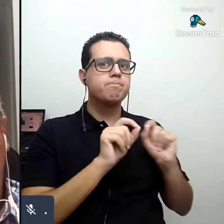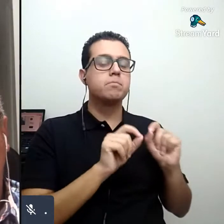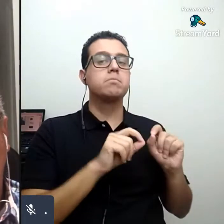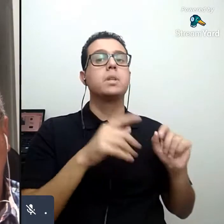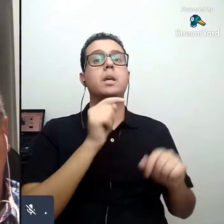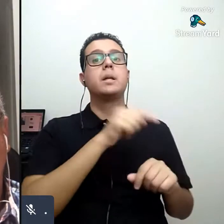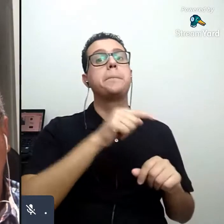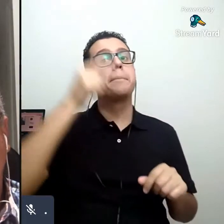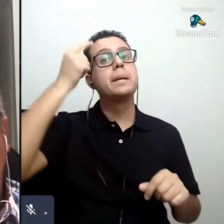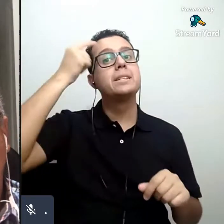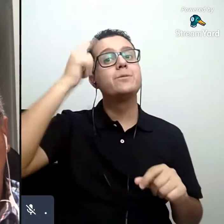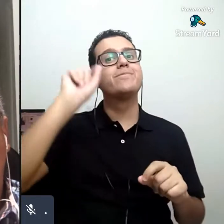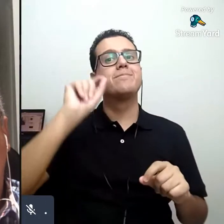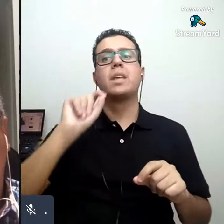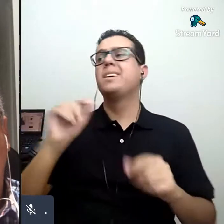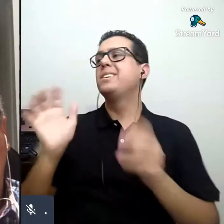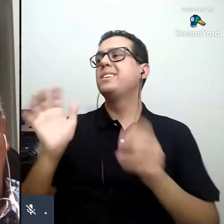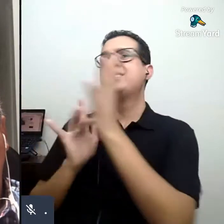no local,